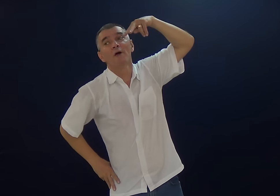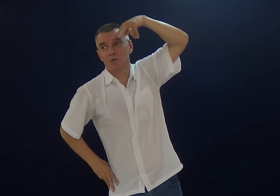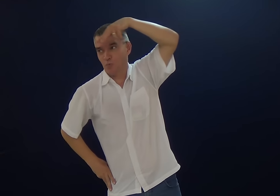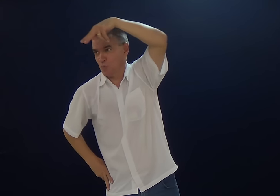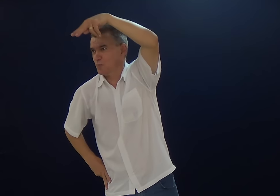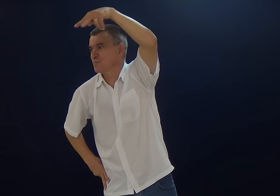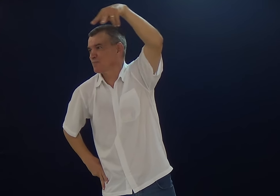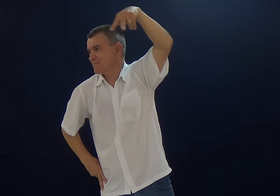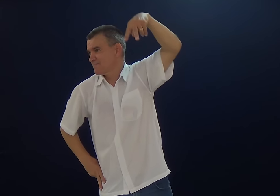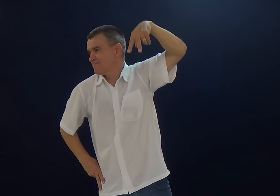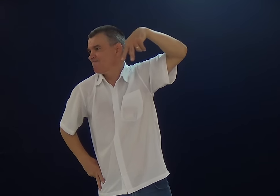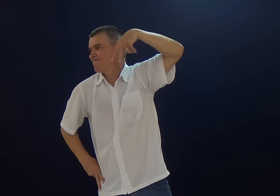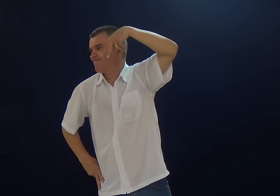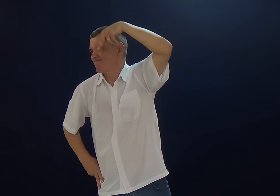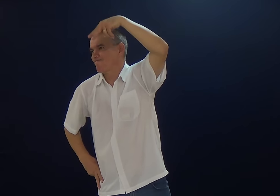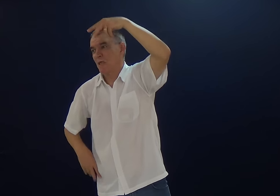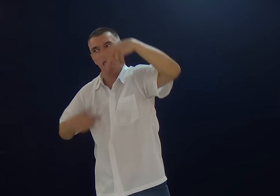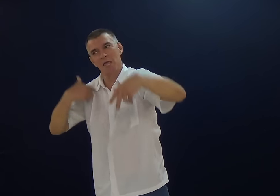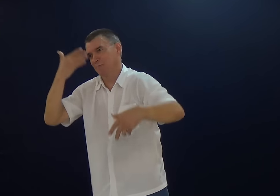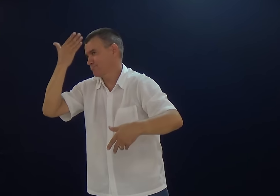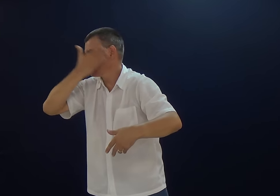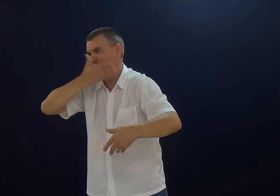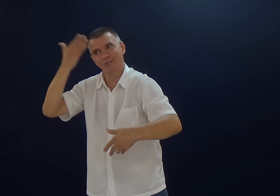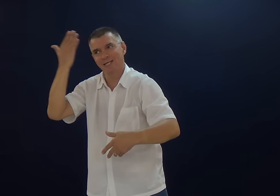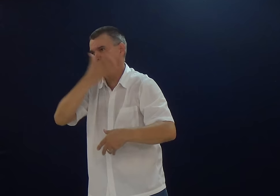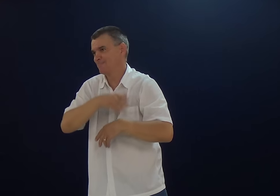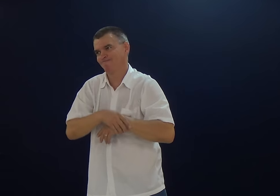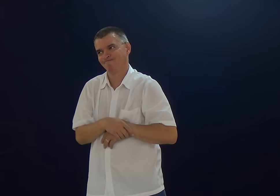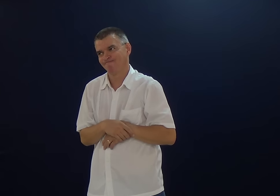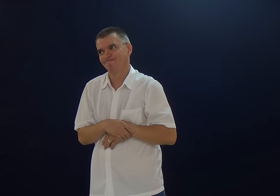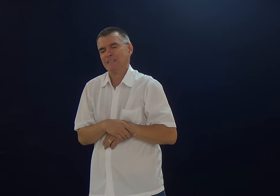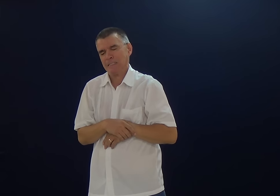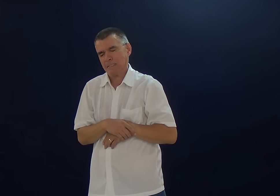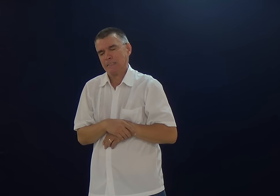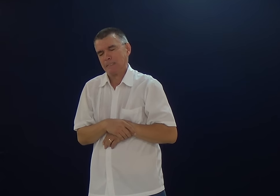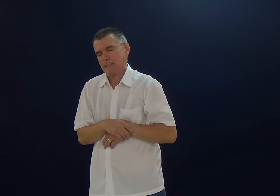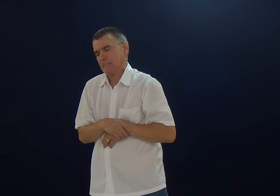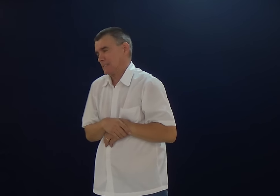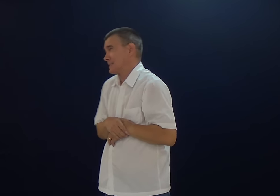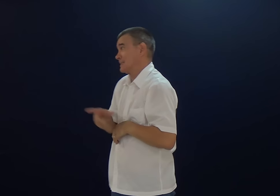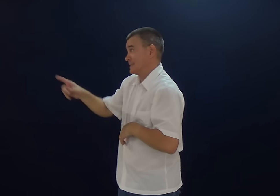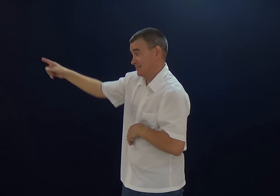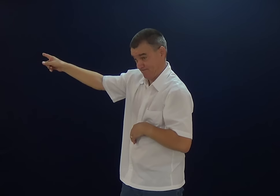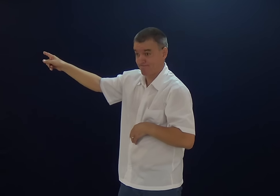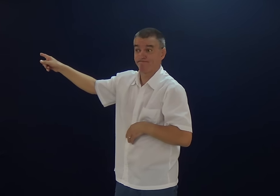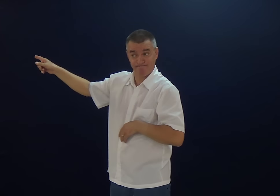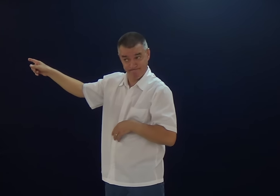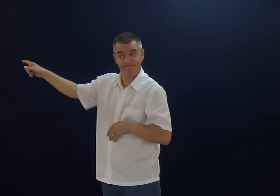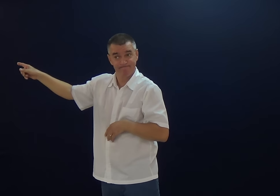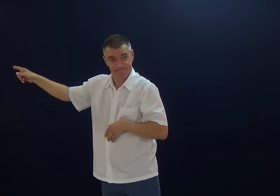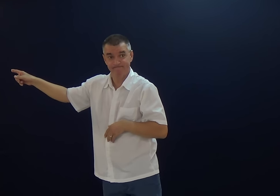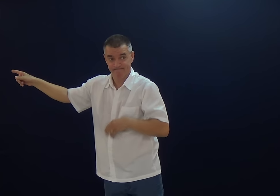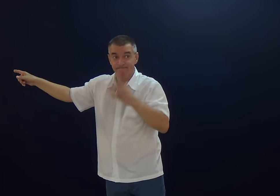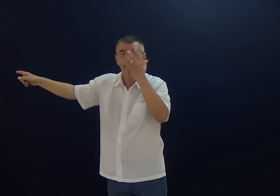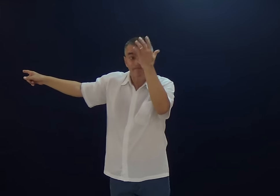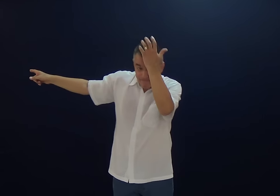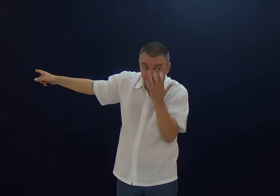Fofoca Deus está vendo tudo isso nós talvez não estamos percebendo que Deus